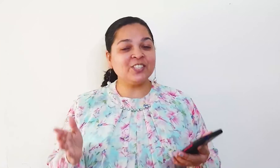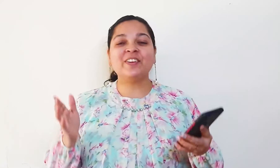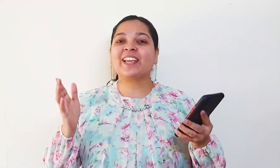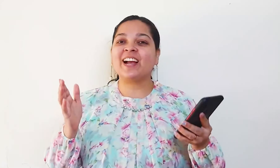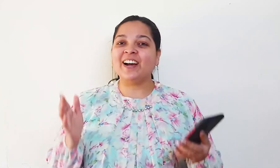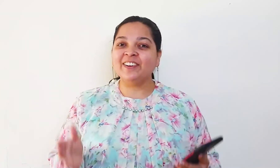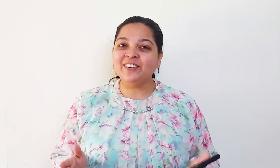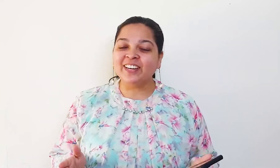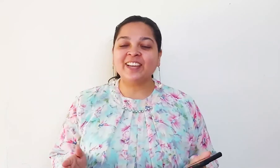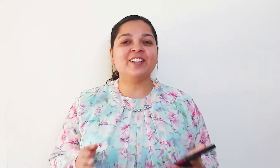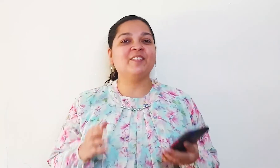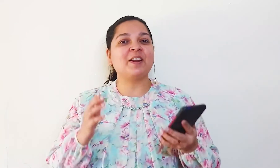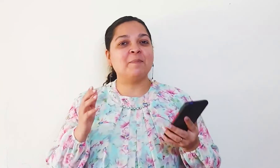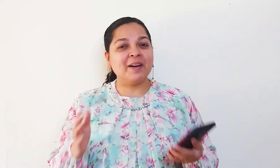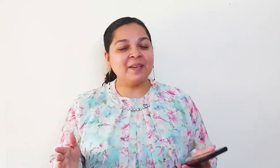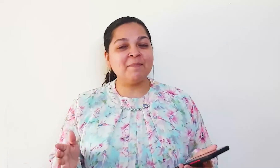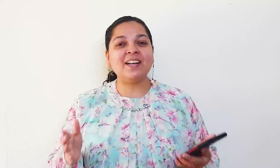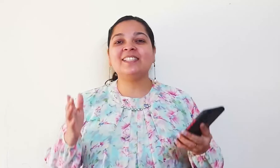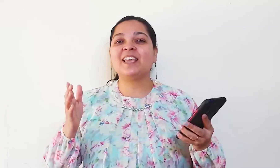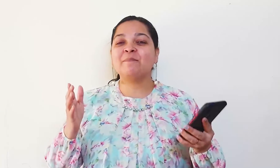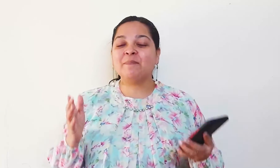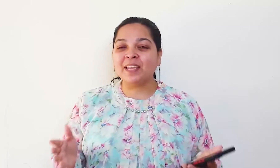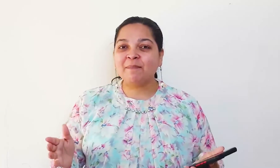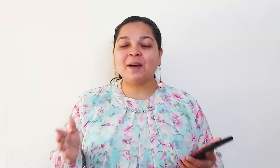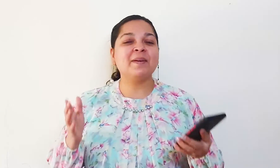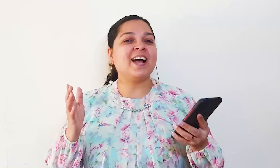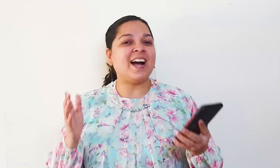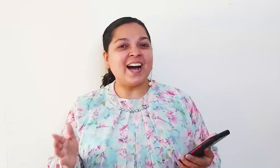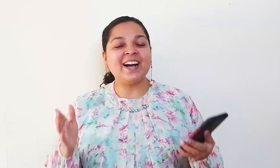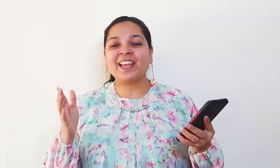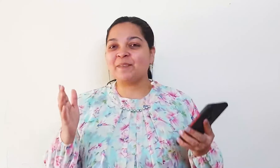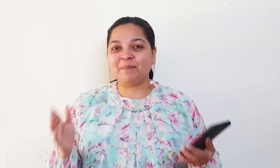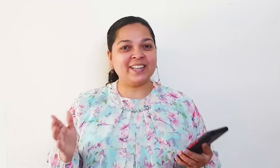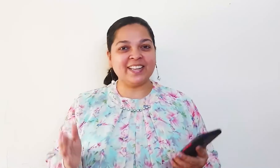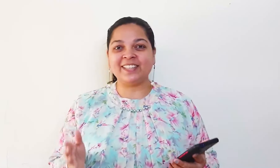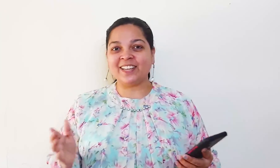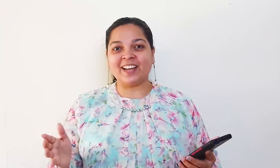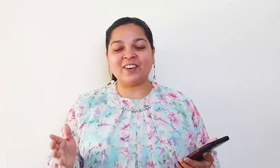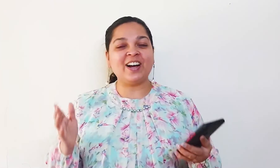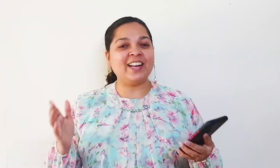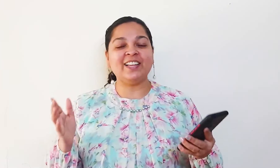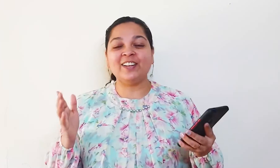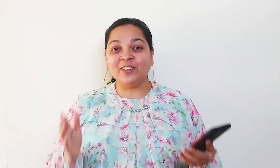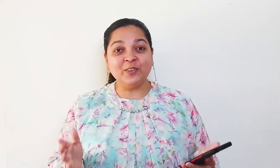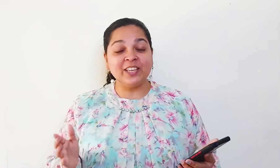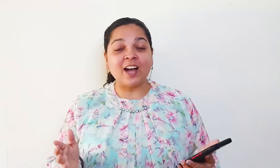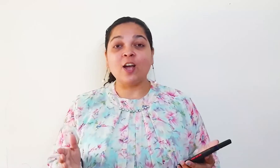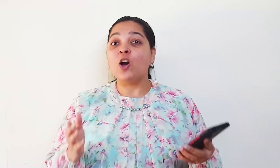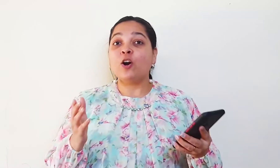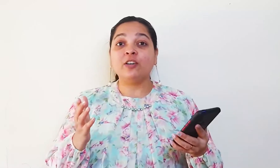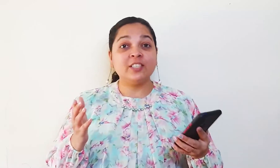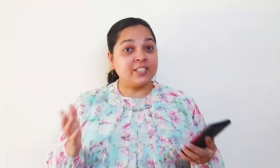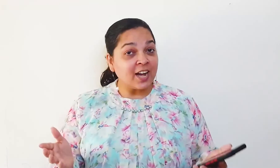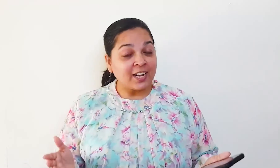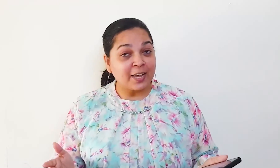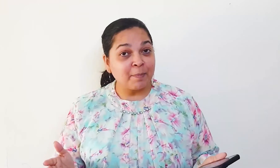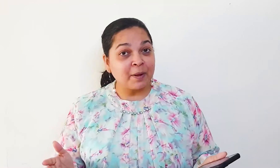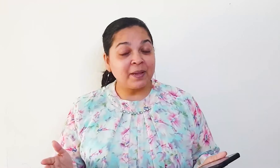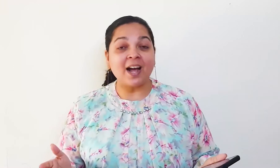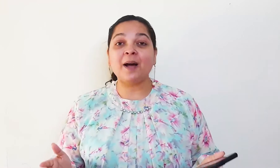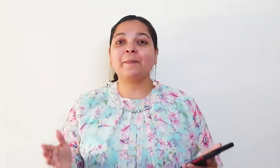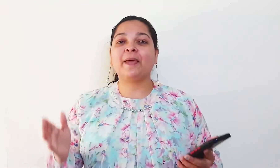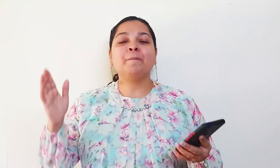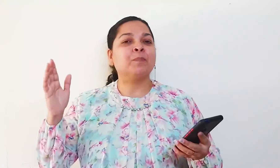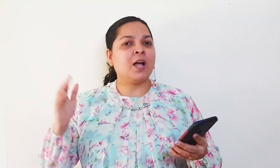आशिषित छु भनेर र परमेश्वरको अनुग्रहद्वारा एउटा महिमादेखि अर्को महिमामा अघि बढ्दै जाँदैछु। तपाईँ जहाँ